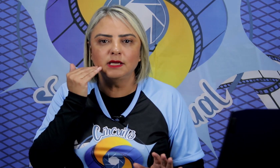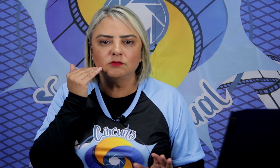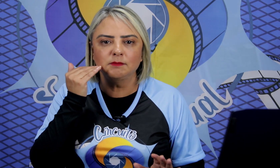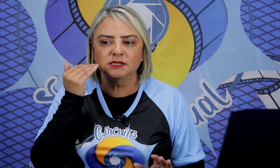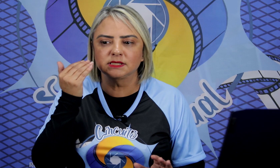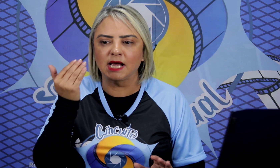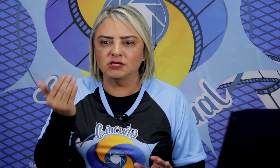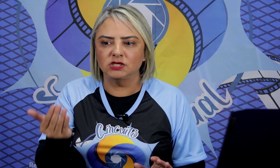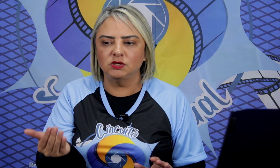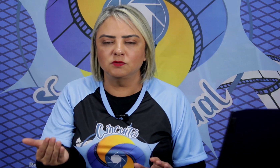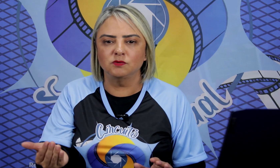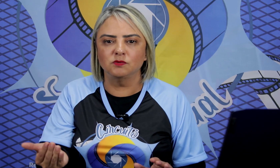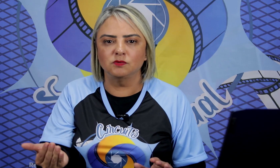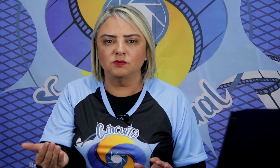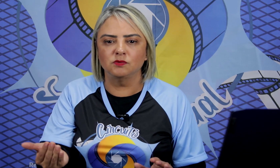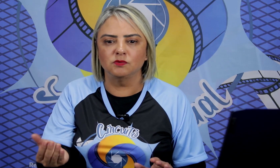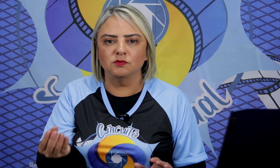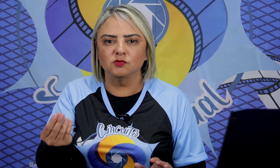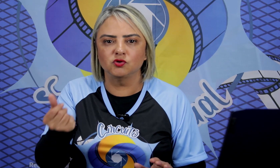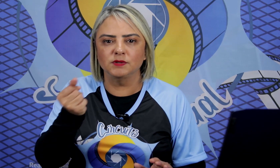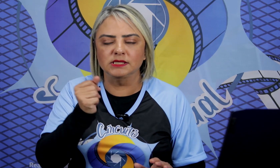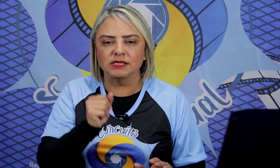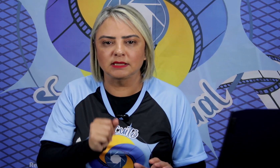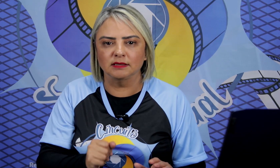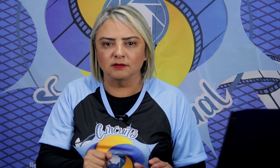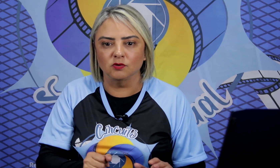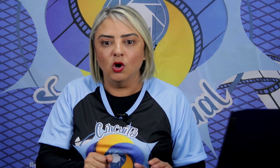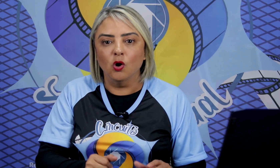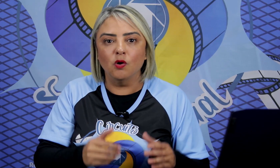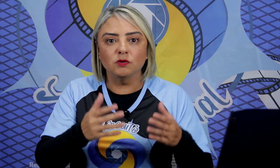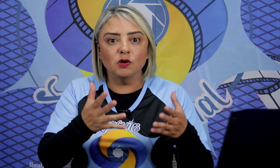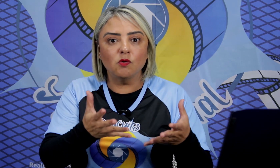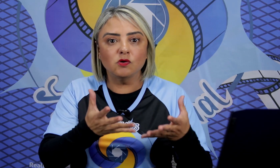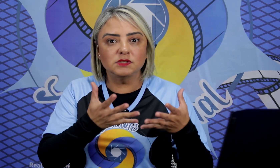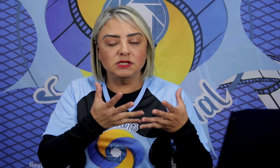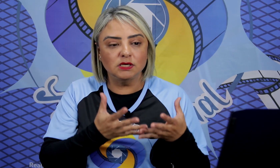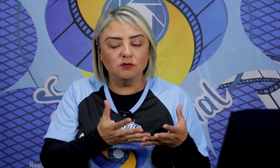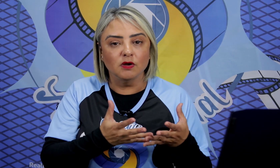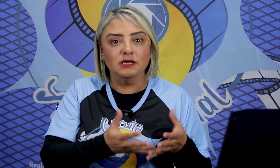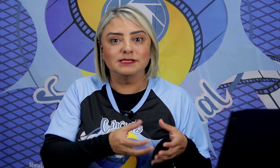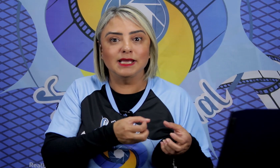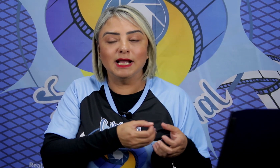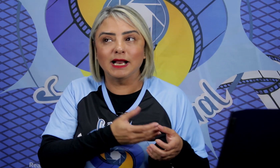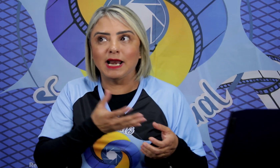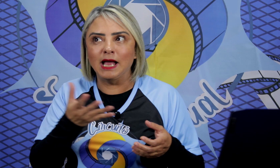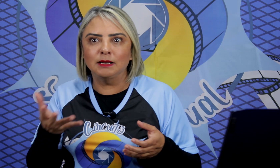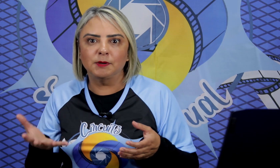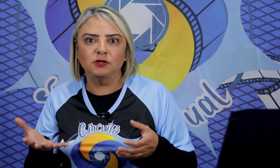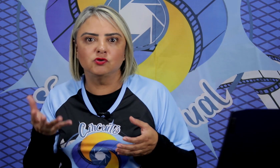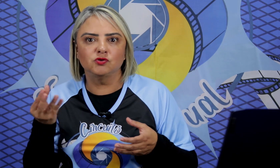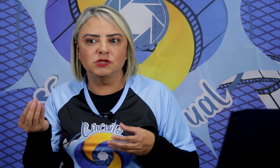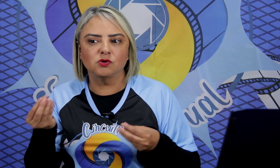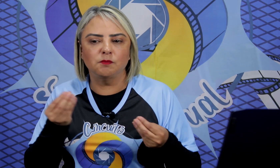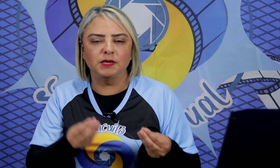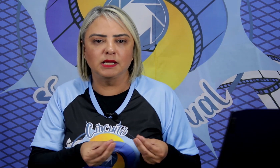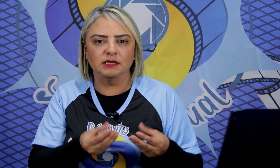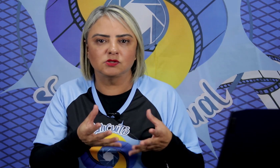a mensagem que o juiz está dando, ou eu não consigo ser clara para que o juiz compreenda a